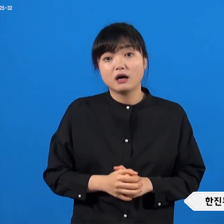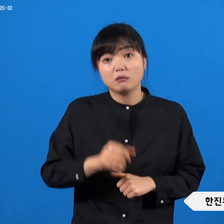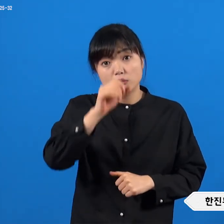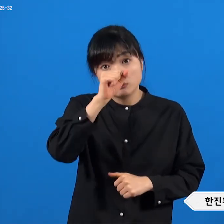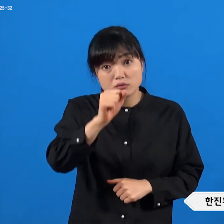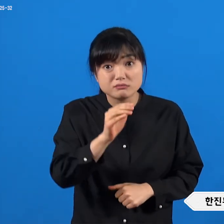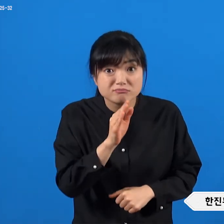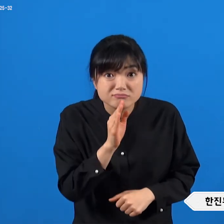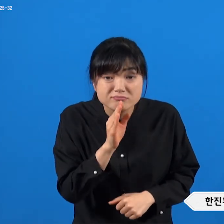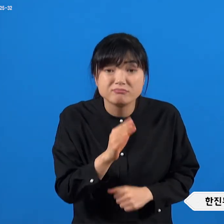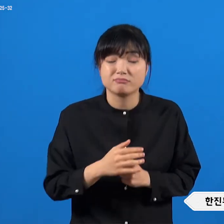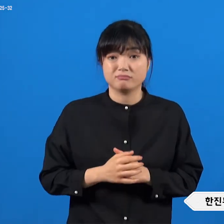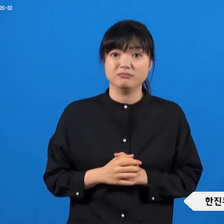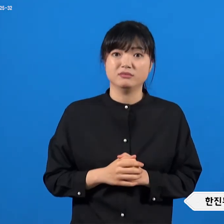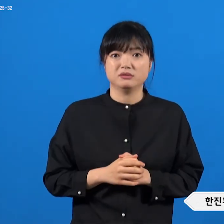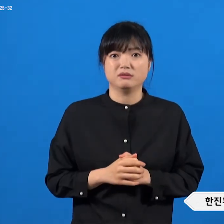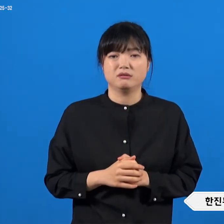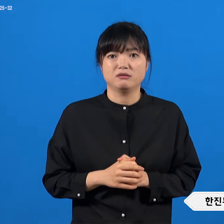하지 않겠습니까?